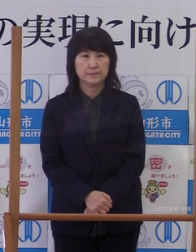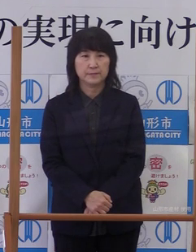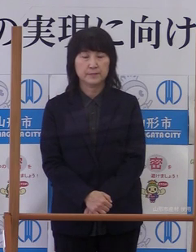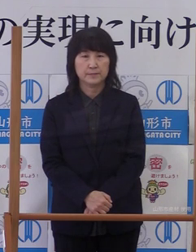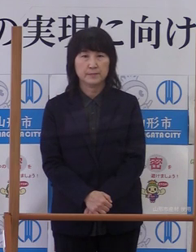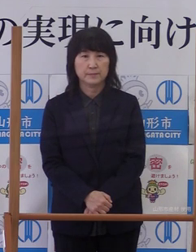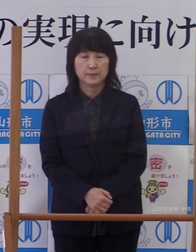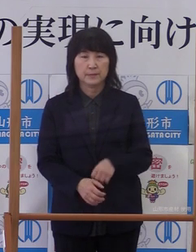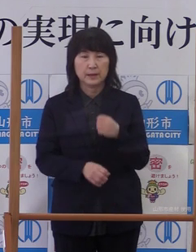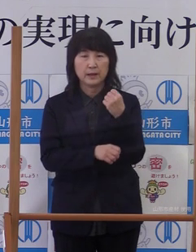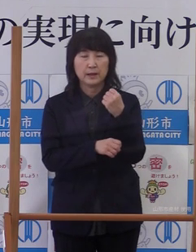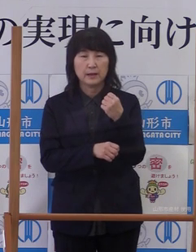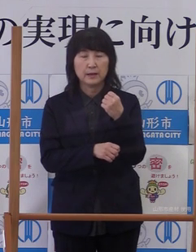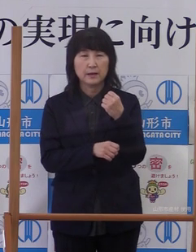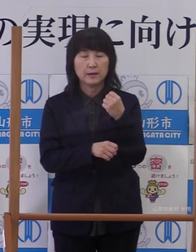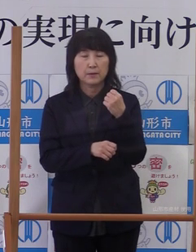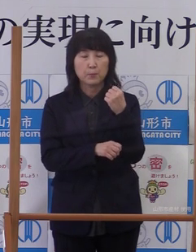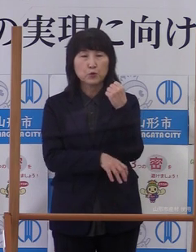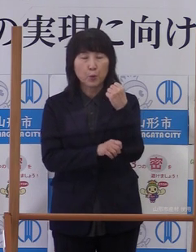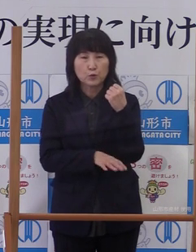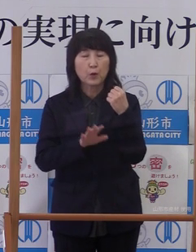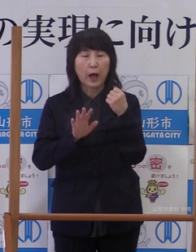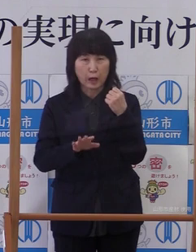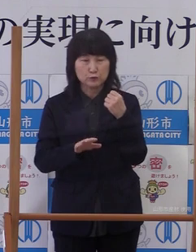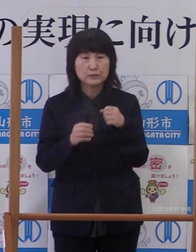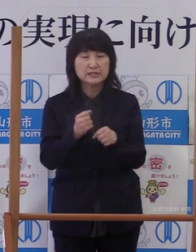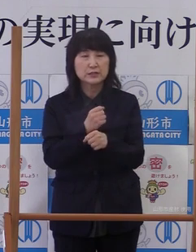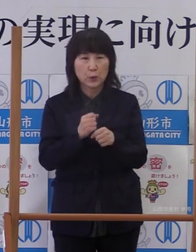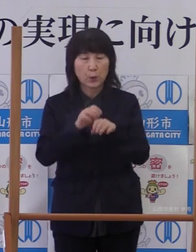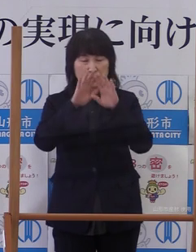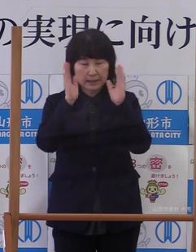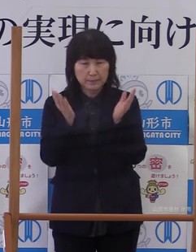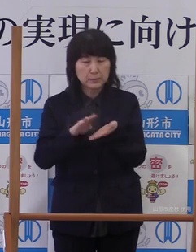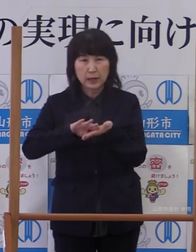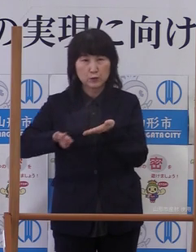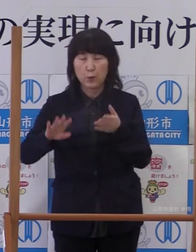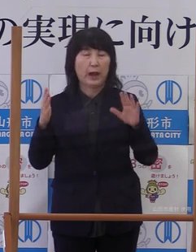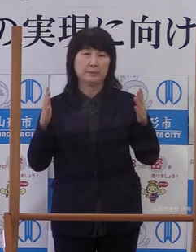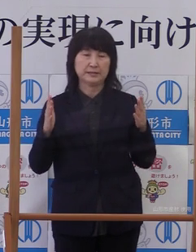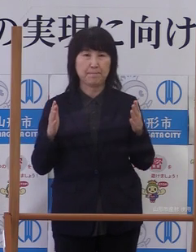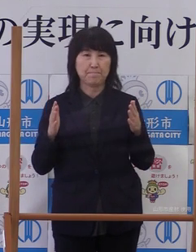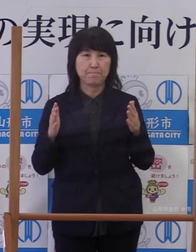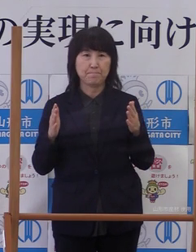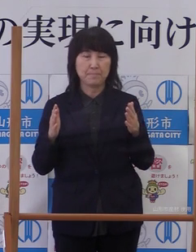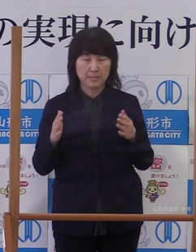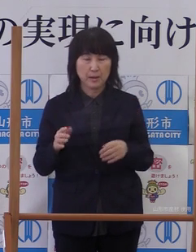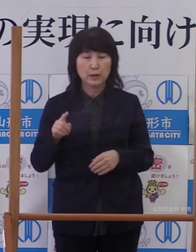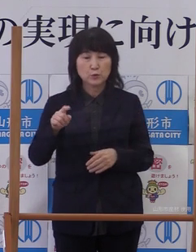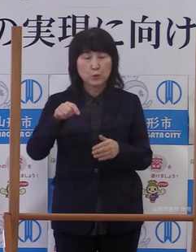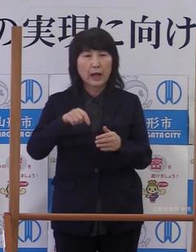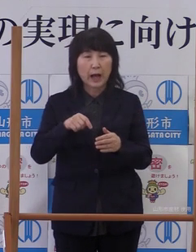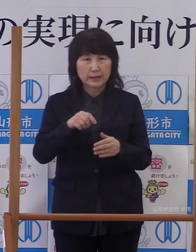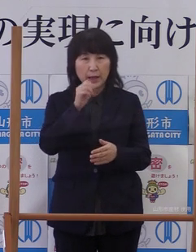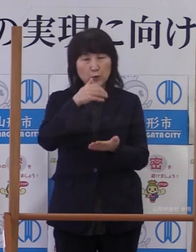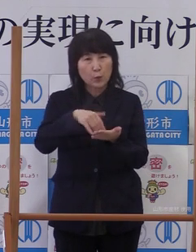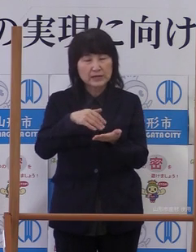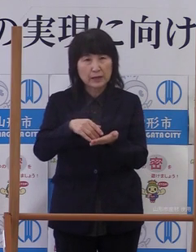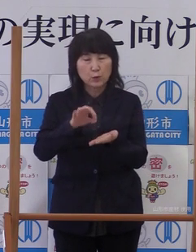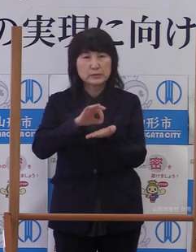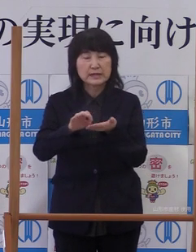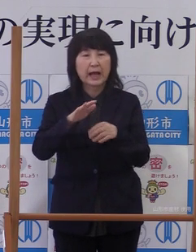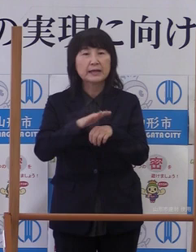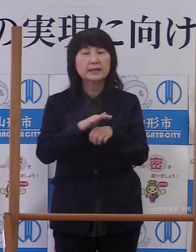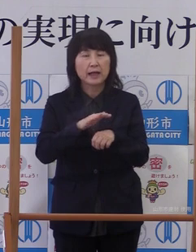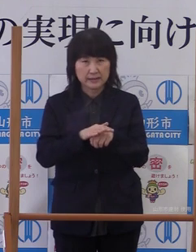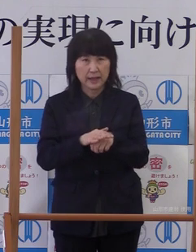既存の事業ですね、丸々カットというのはほとんどございません。その中で予算の使い方で